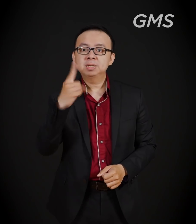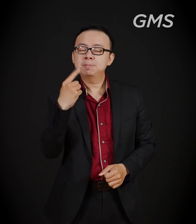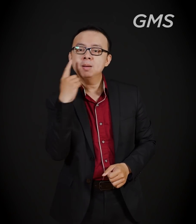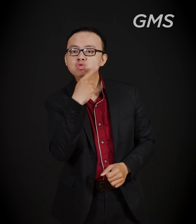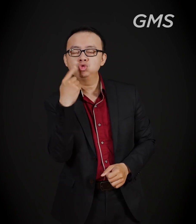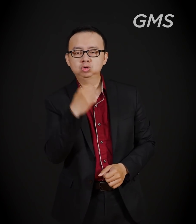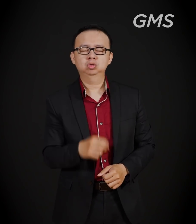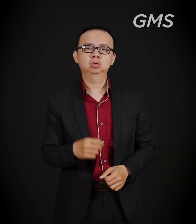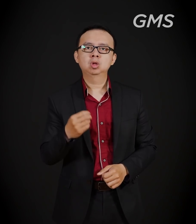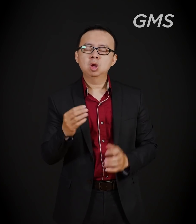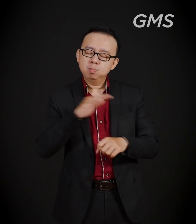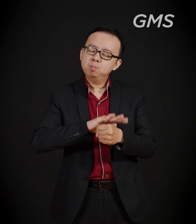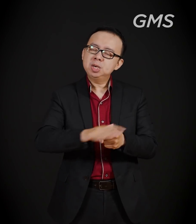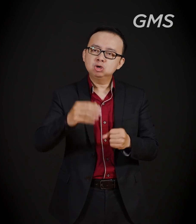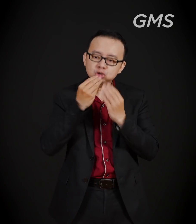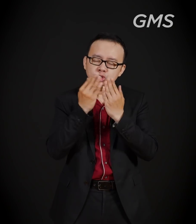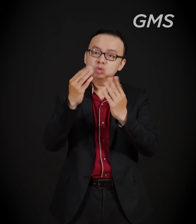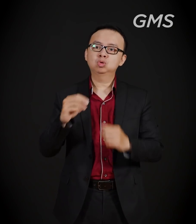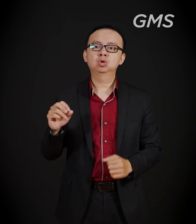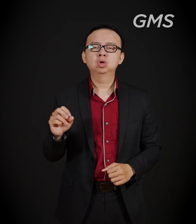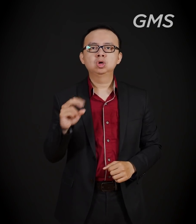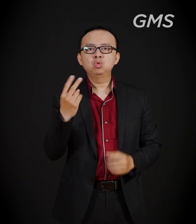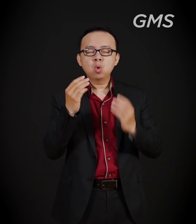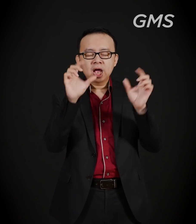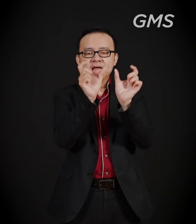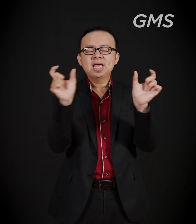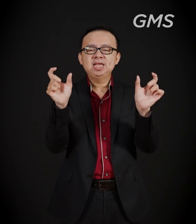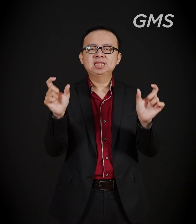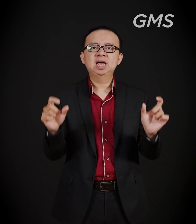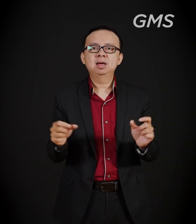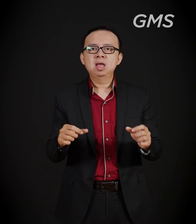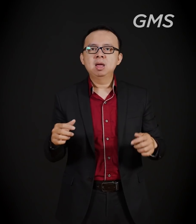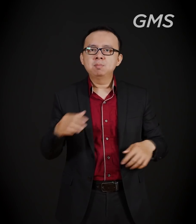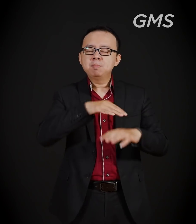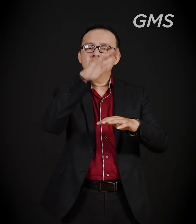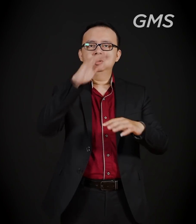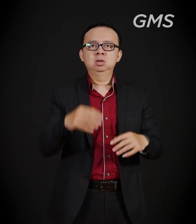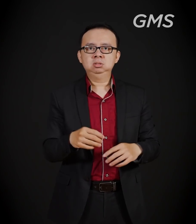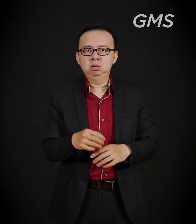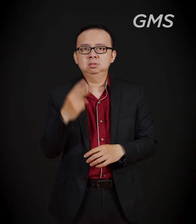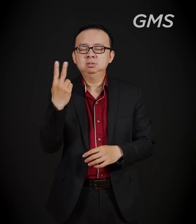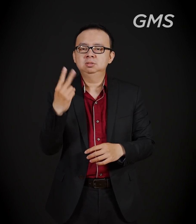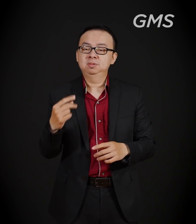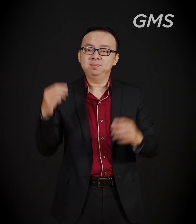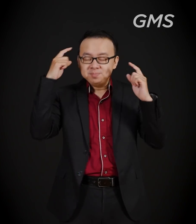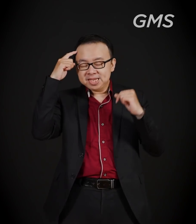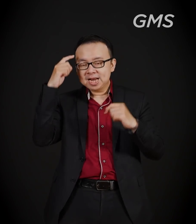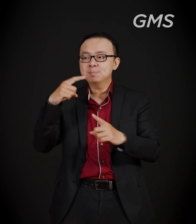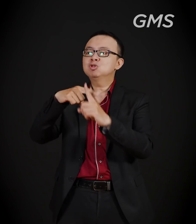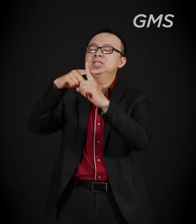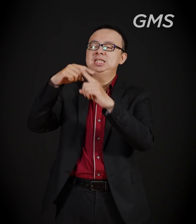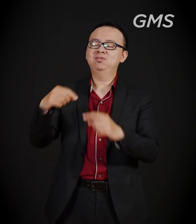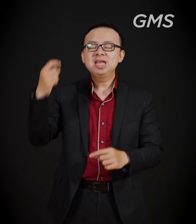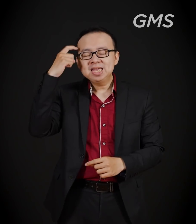mulut. Harus selalu penuh syukur. Kata-kata yang membangun. Tidak malu bercerita tentang kebaikan Tuhan. 2, pikiran selalu positif. Mengingat firman dan